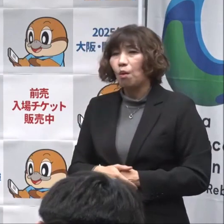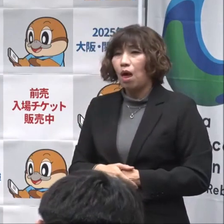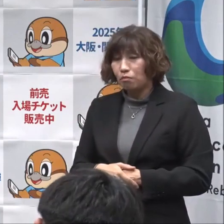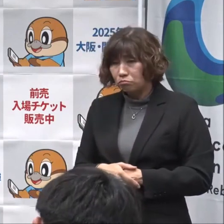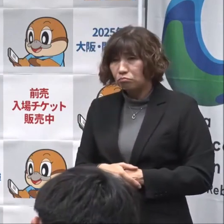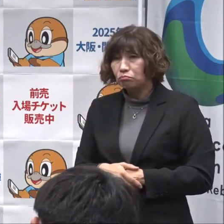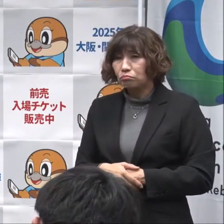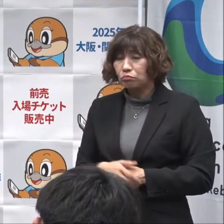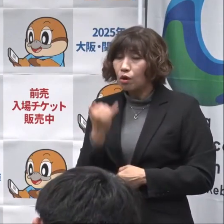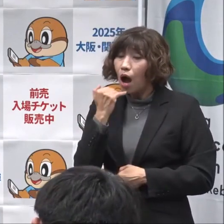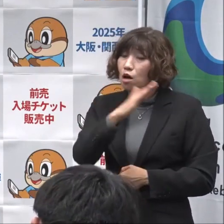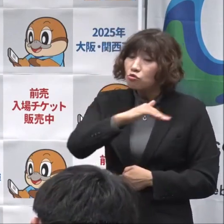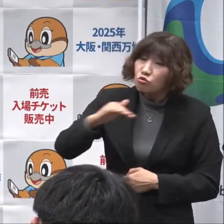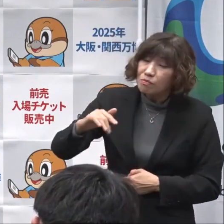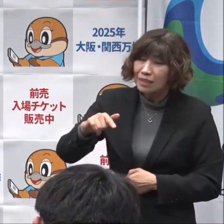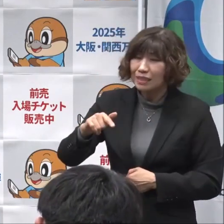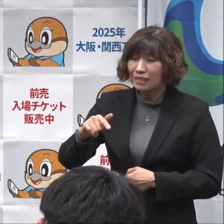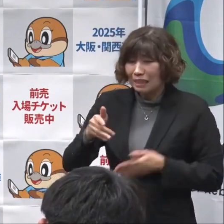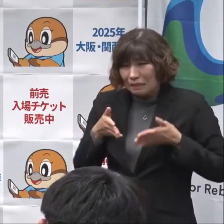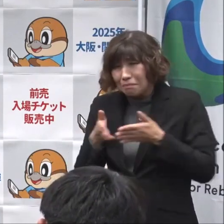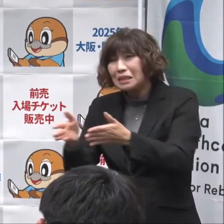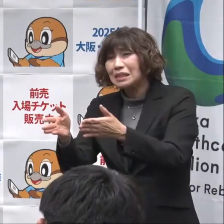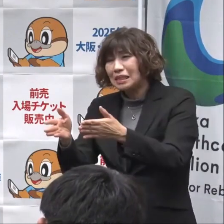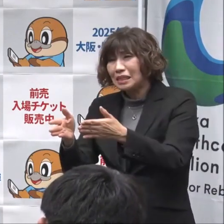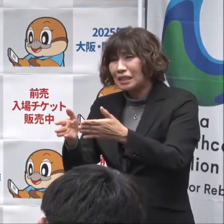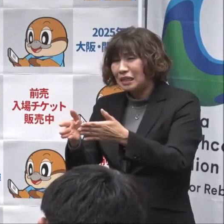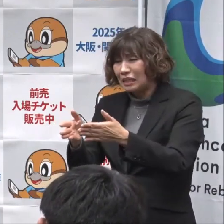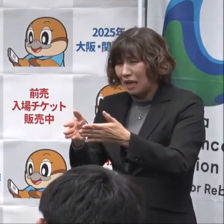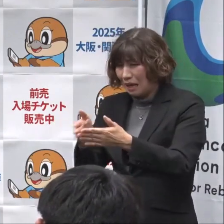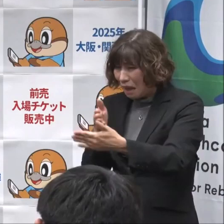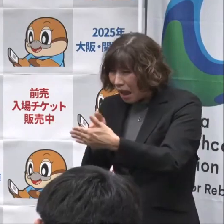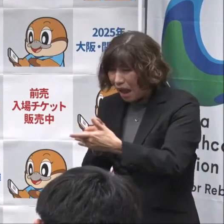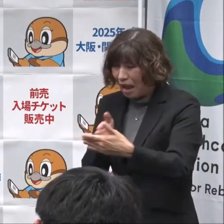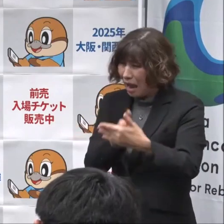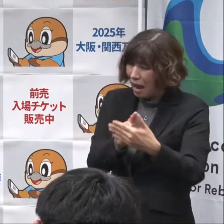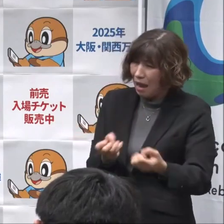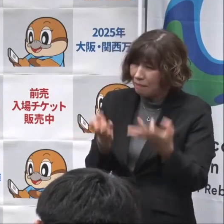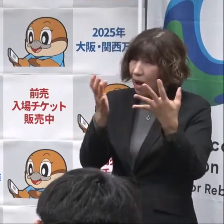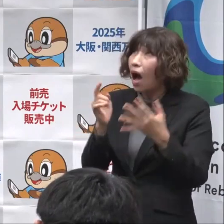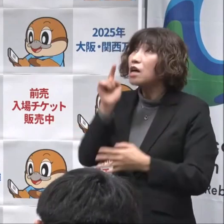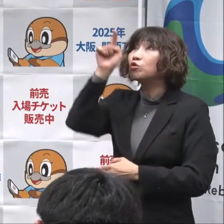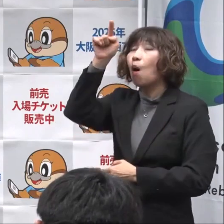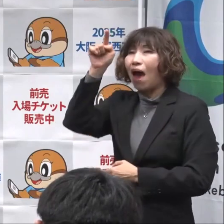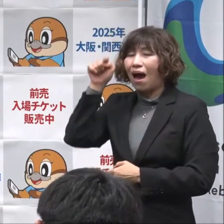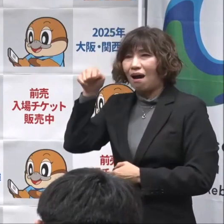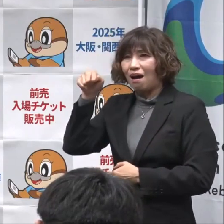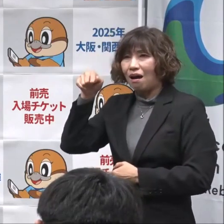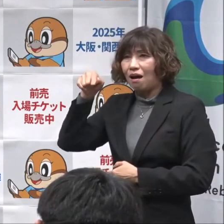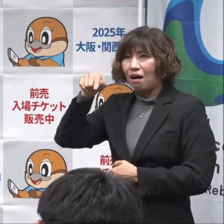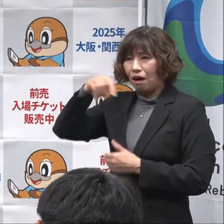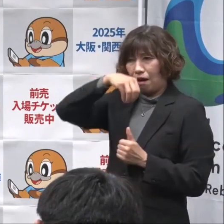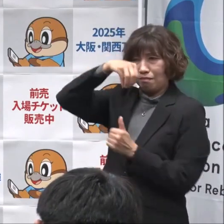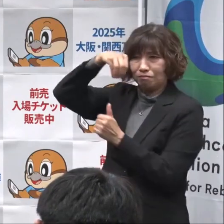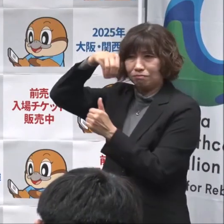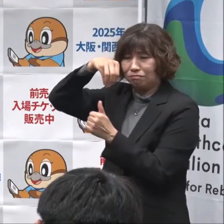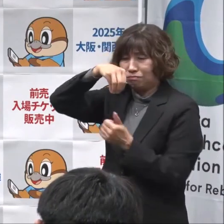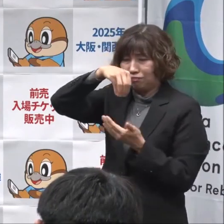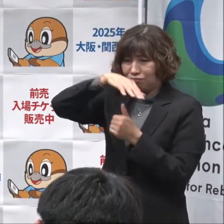海も陸もなかなかつながらないときには空という支援策というのも考えていくべきだと思いますし、さまざ